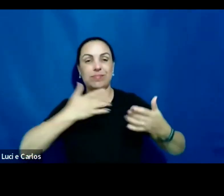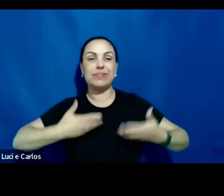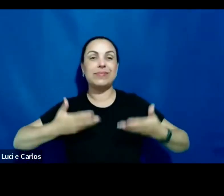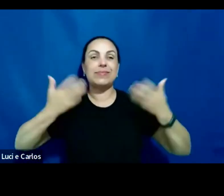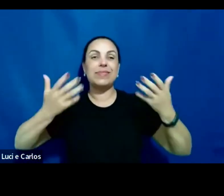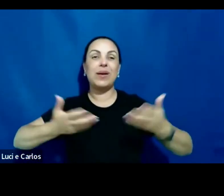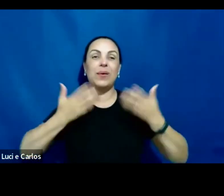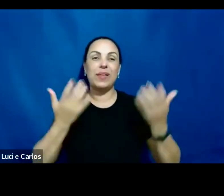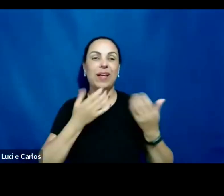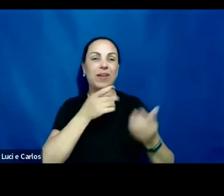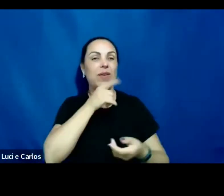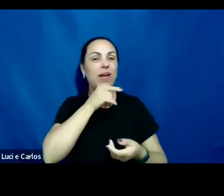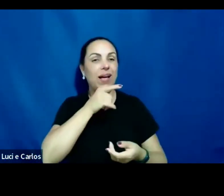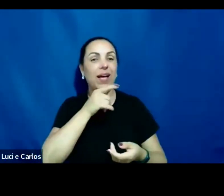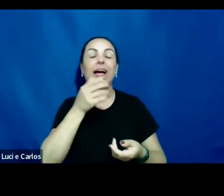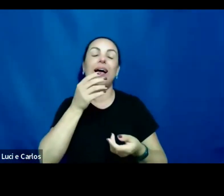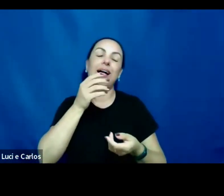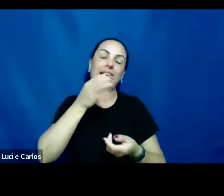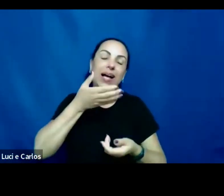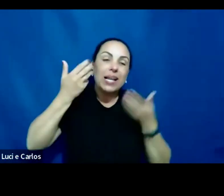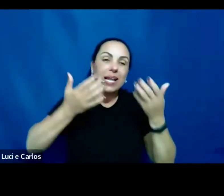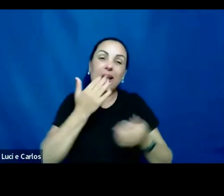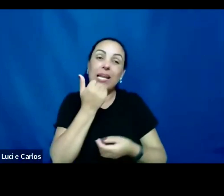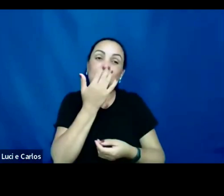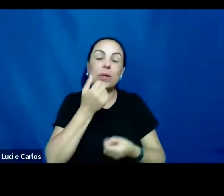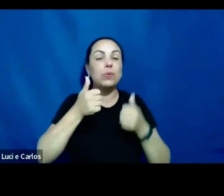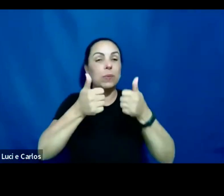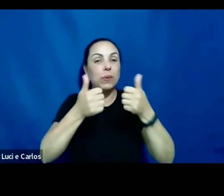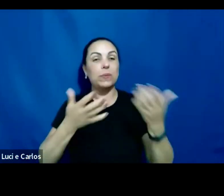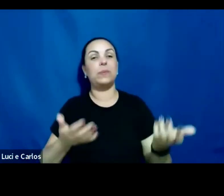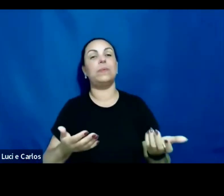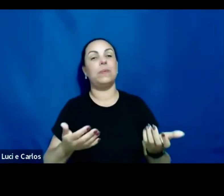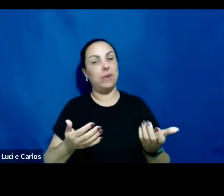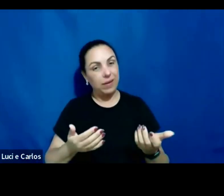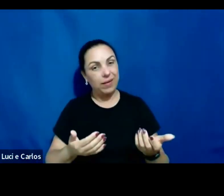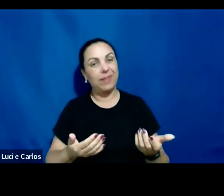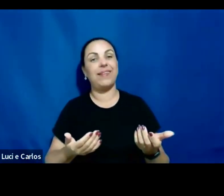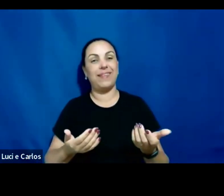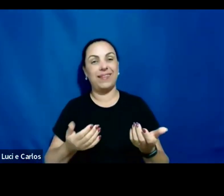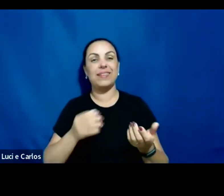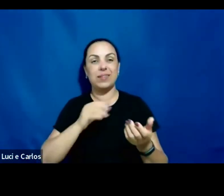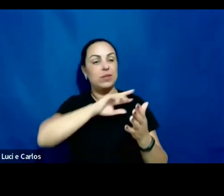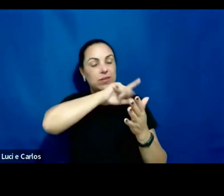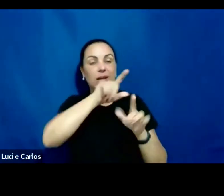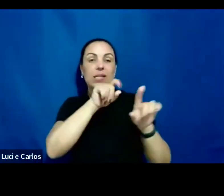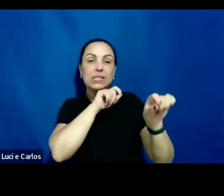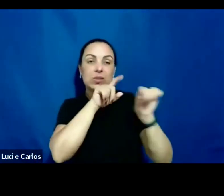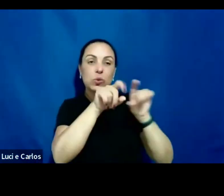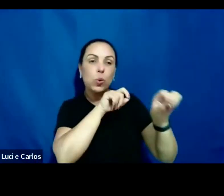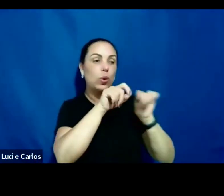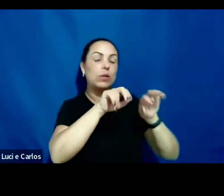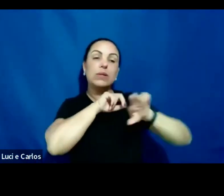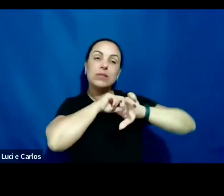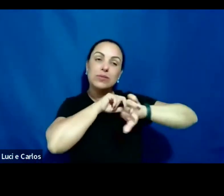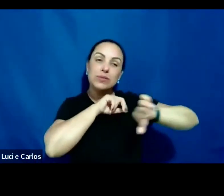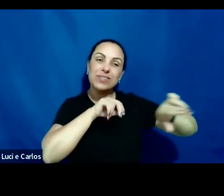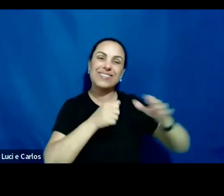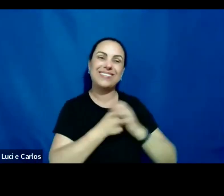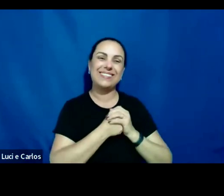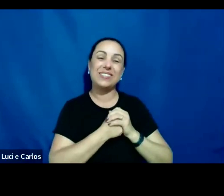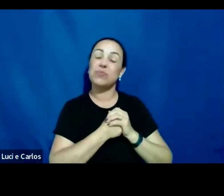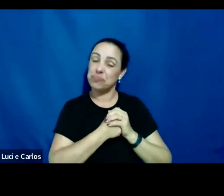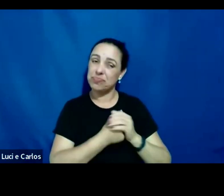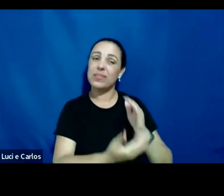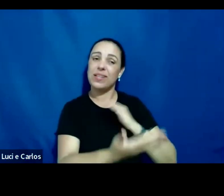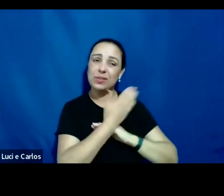mais alimento você consumir, mais anti-inflamatória é a sua dieta. Você praticar, por exemplo, o jejum intermitente.